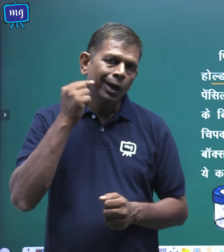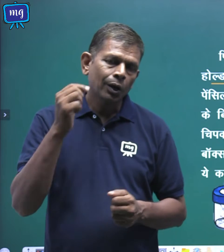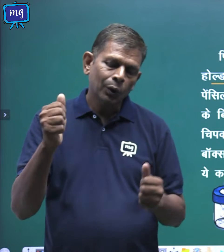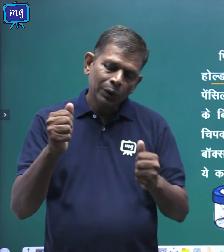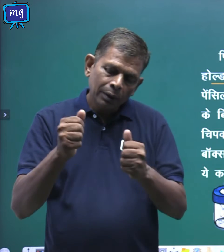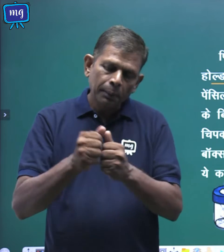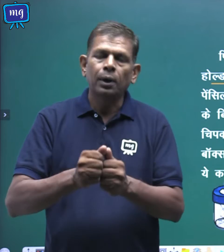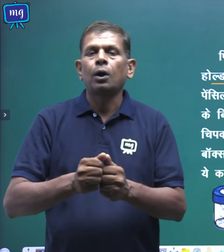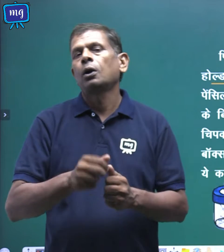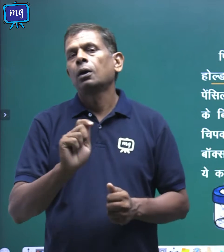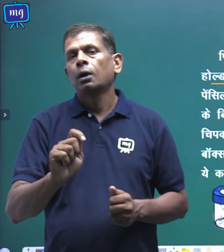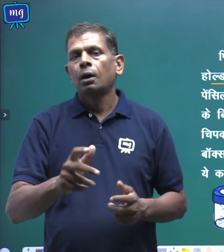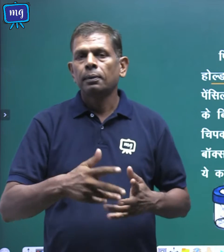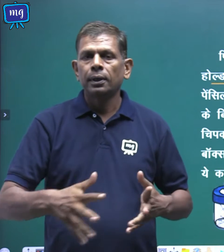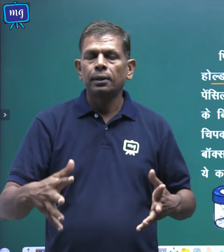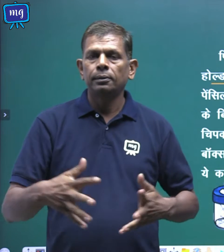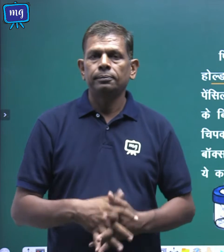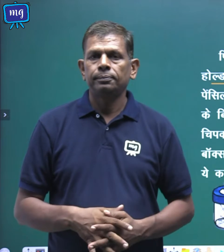का काम कर रहा है।